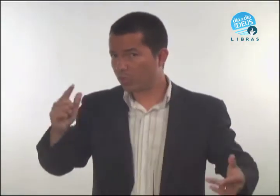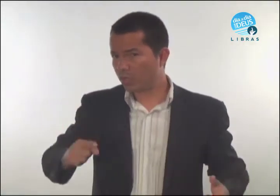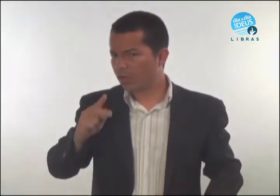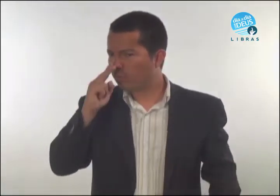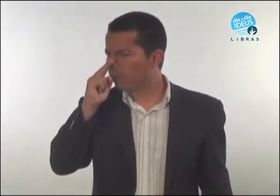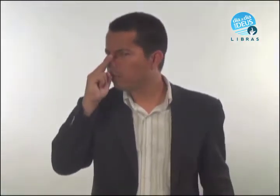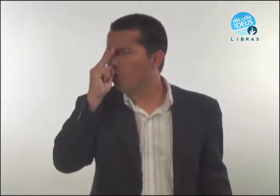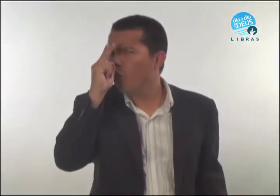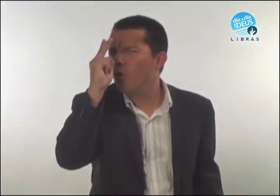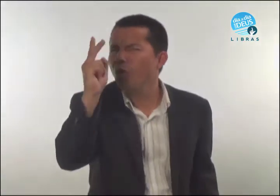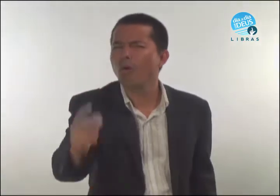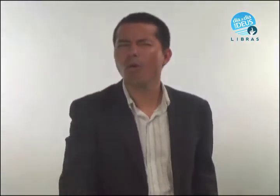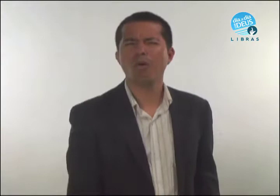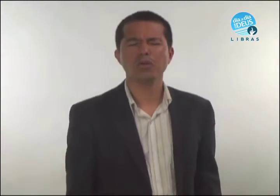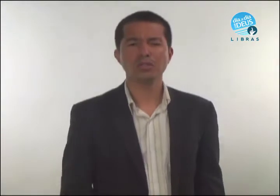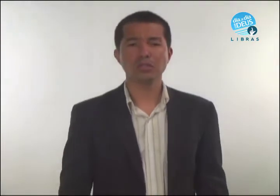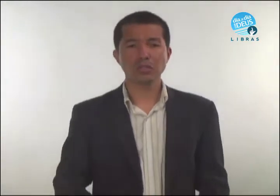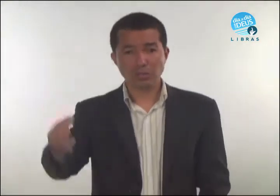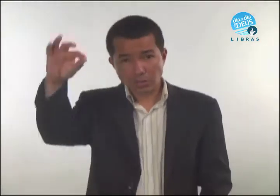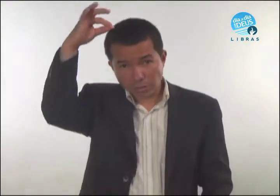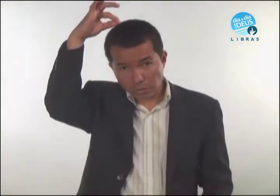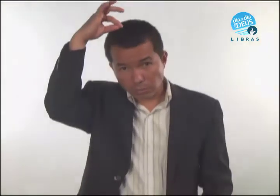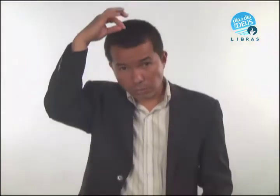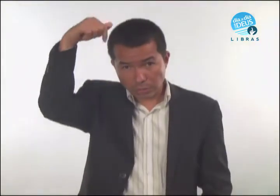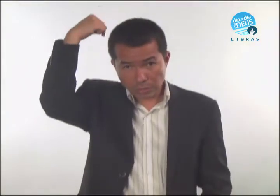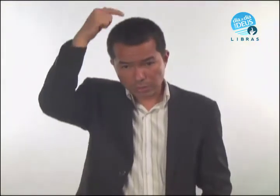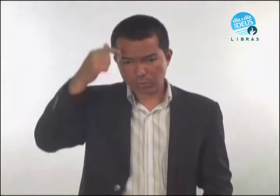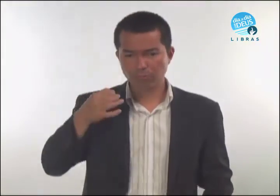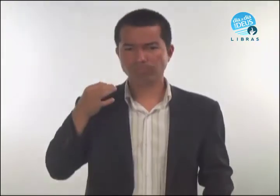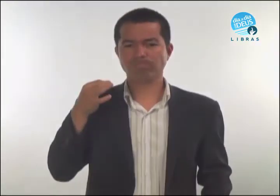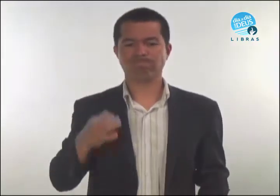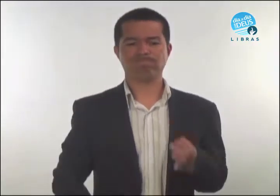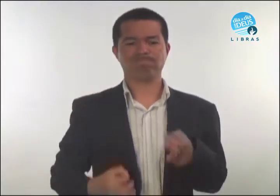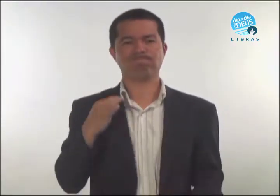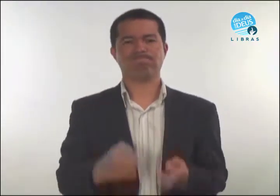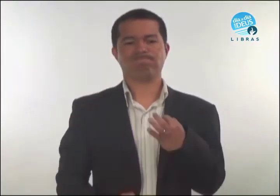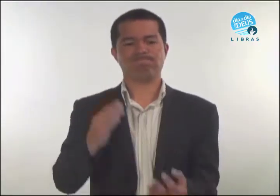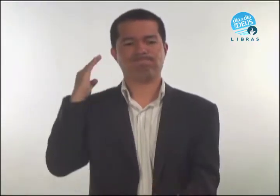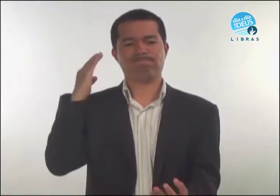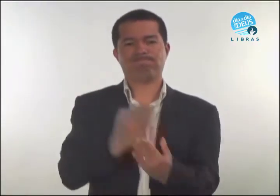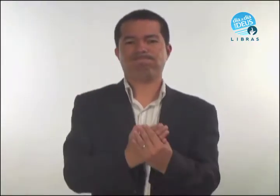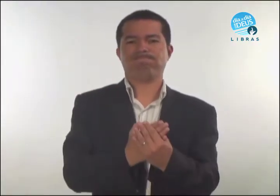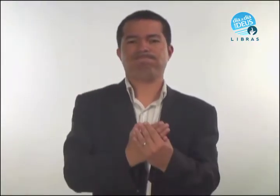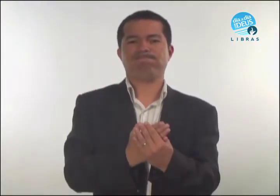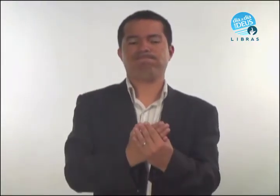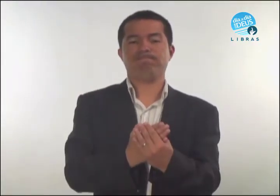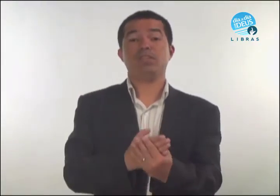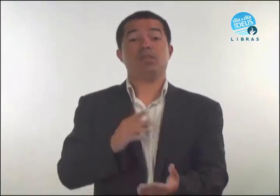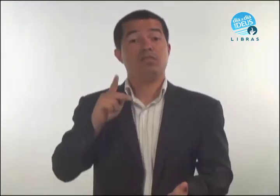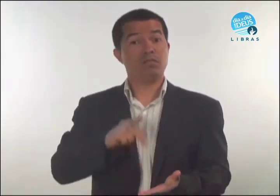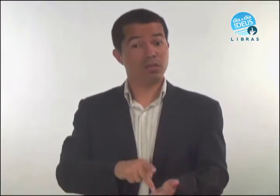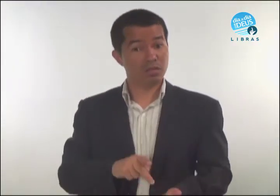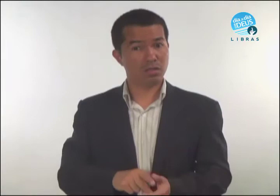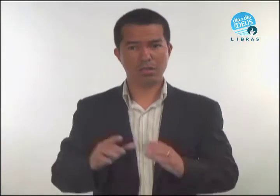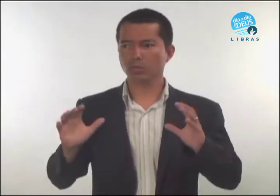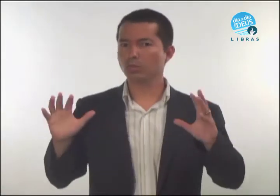fez foi forte demais. Ele julgou a sua casa e fez com que o seu juízo